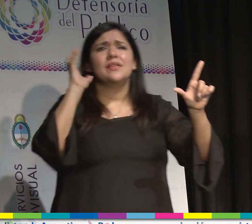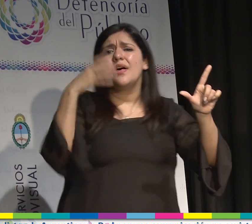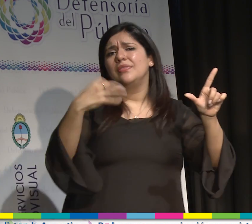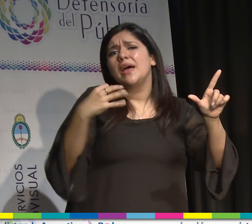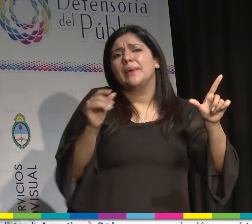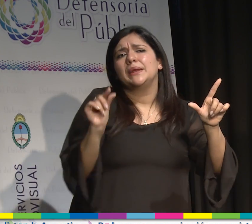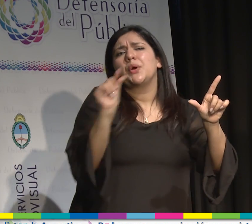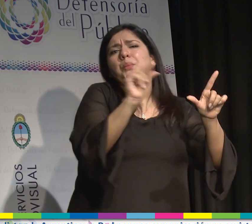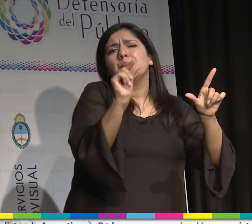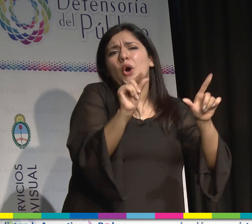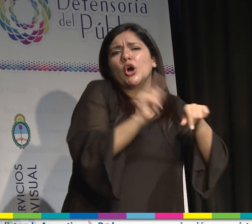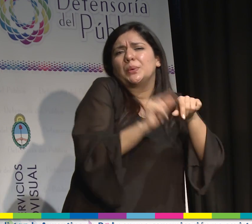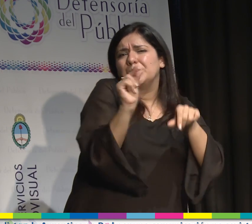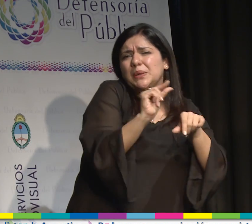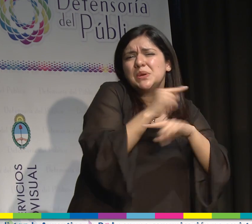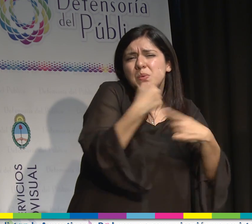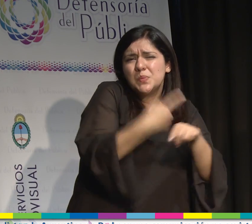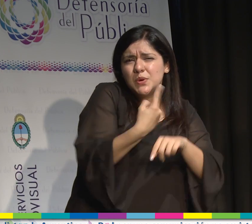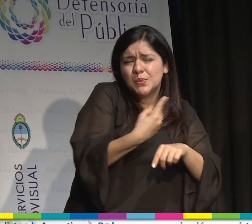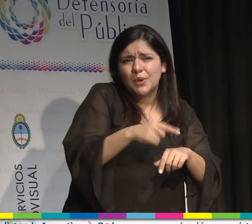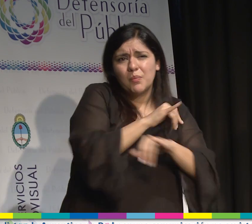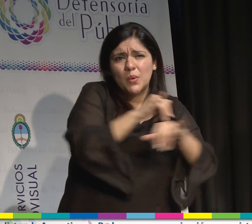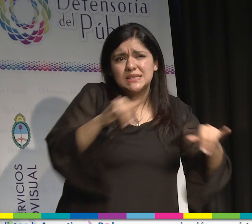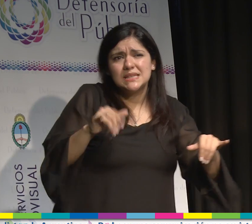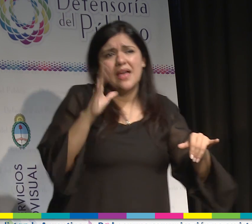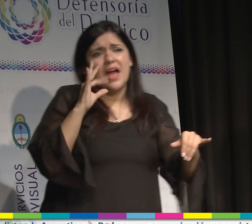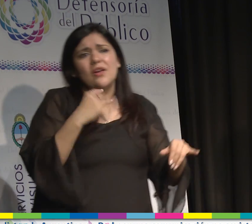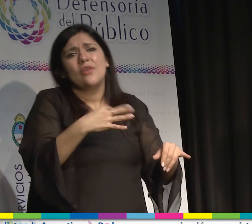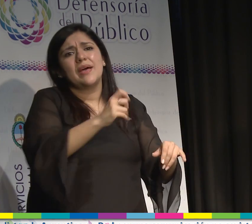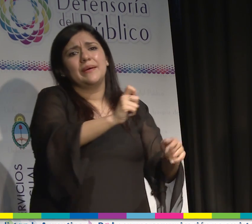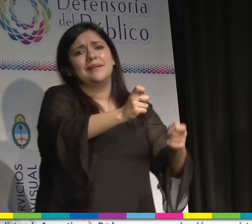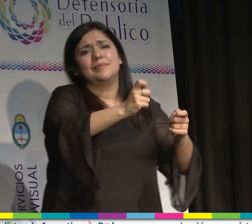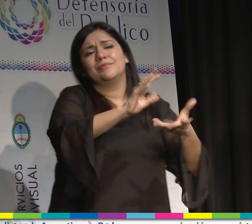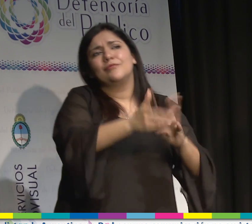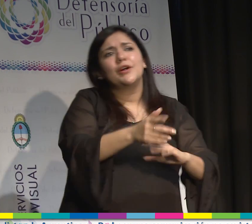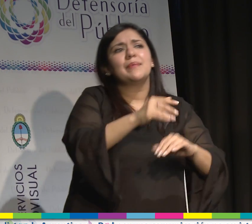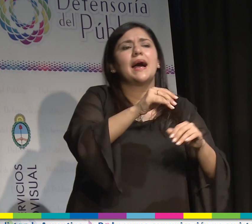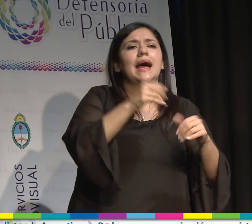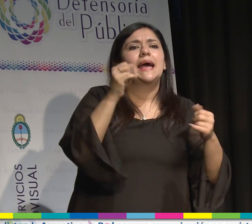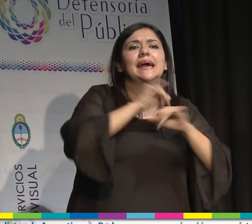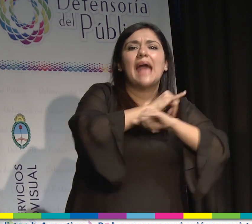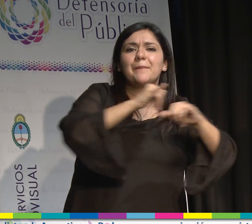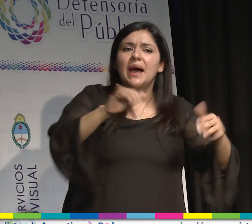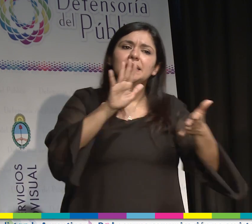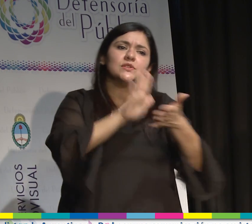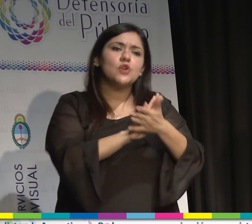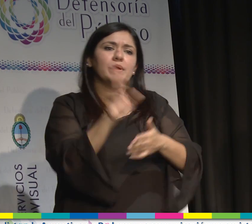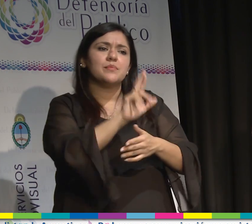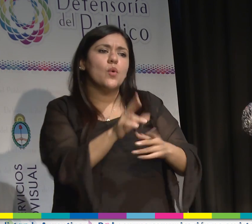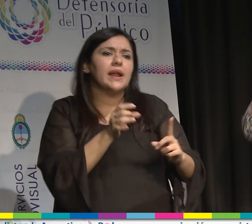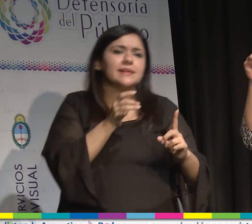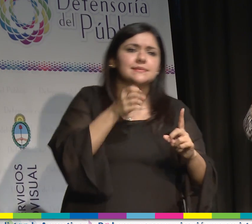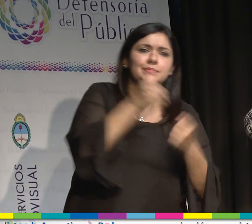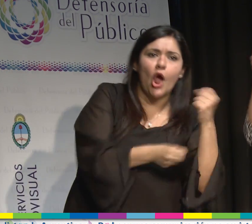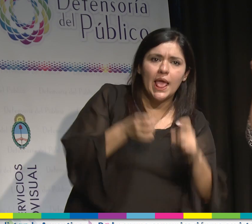de campañas masivas de concientización contra las violencias hacia las mujeres más allá de